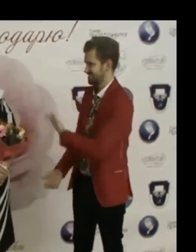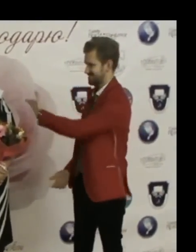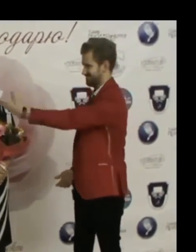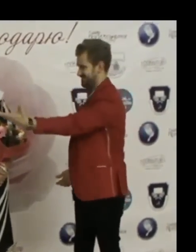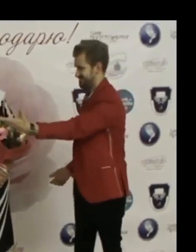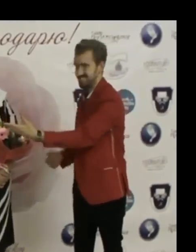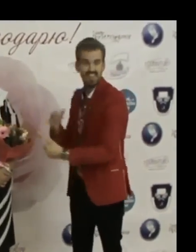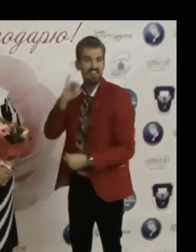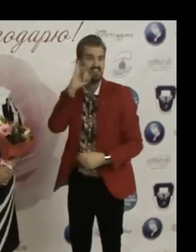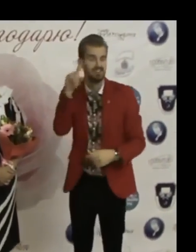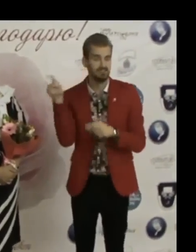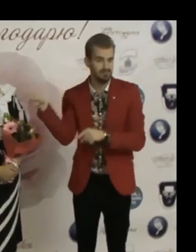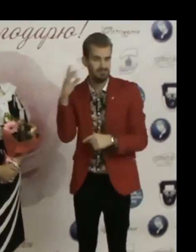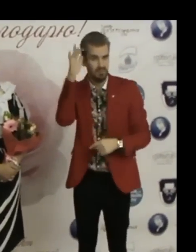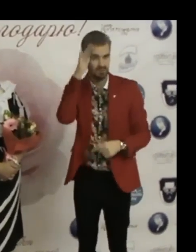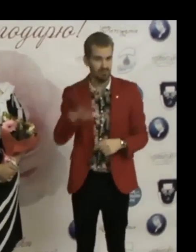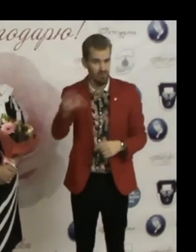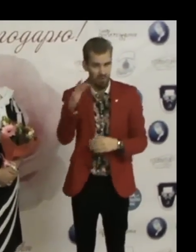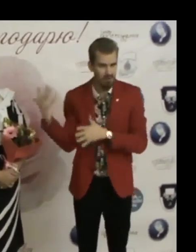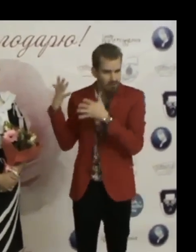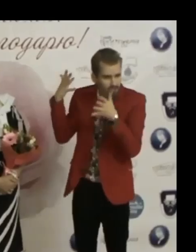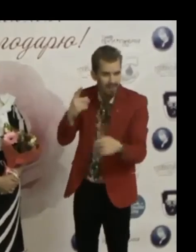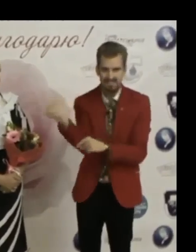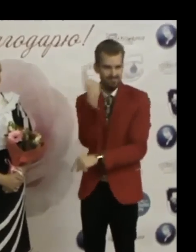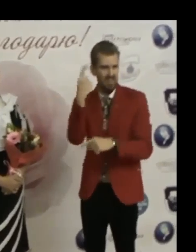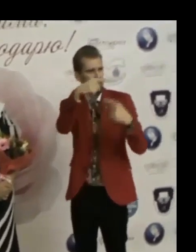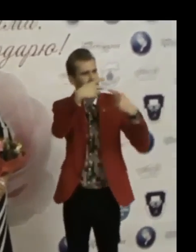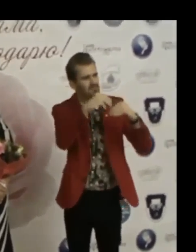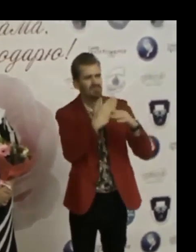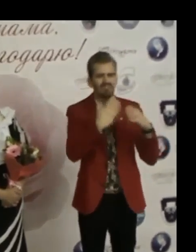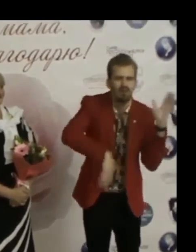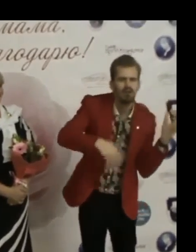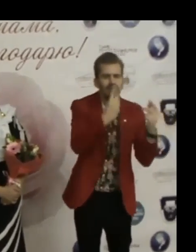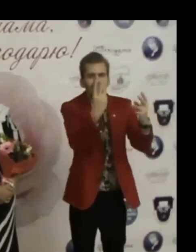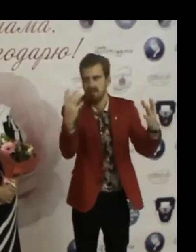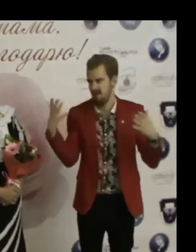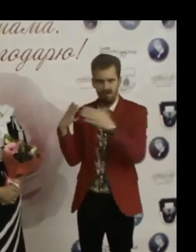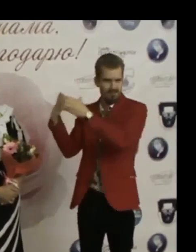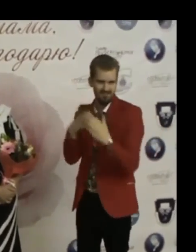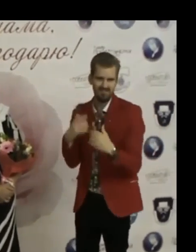Все, есть. А у нас есть. Я не узнала.